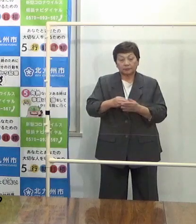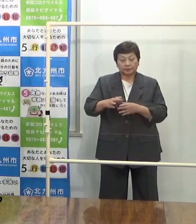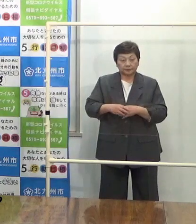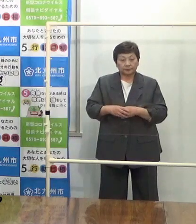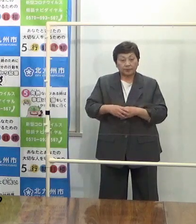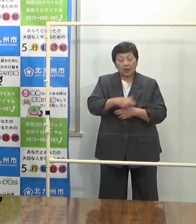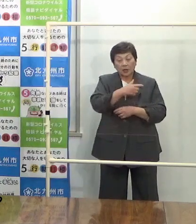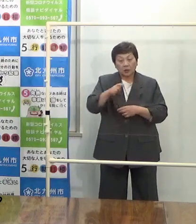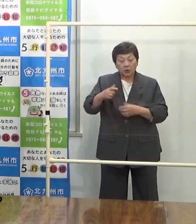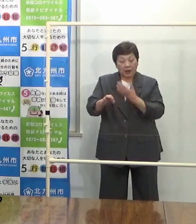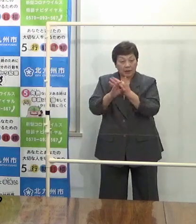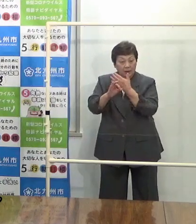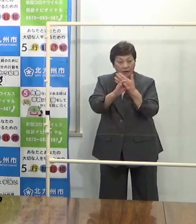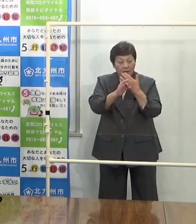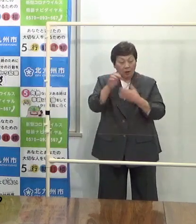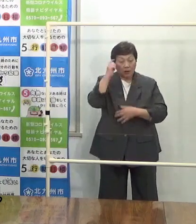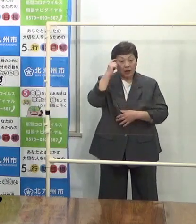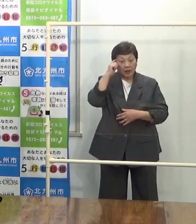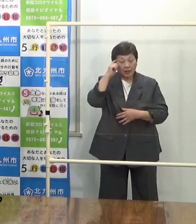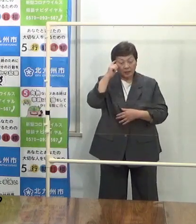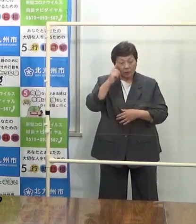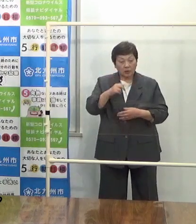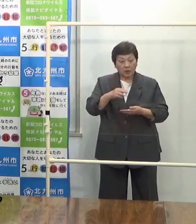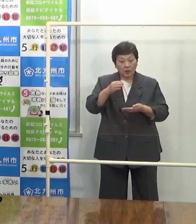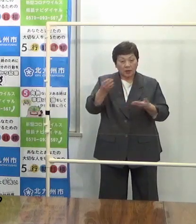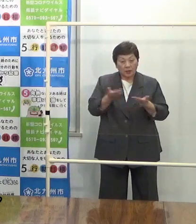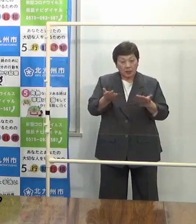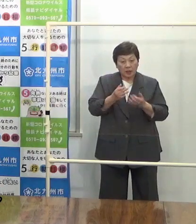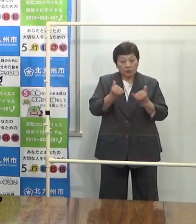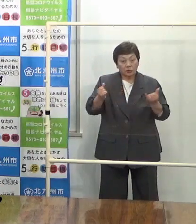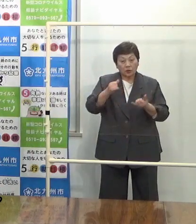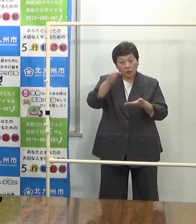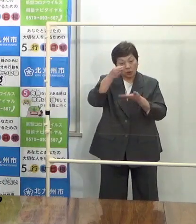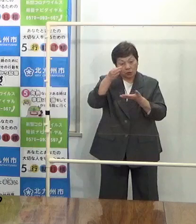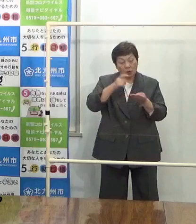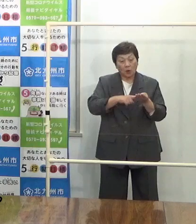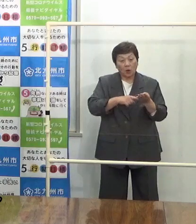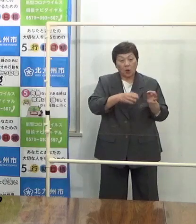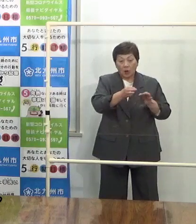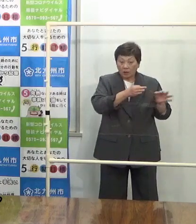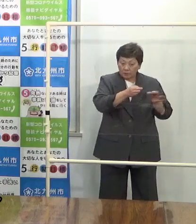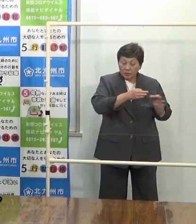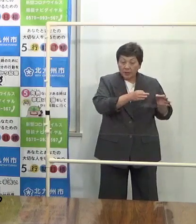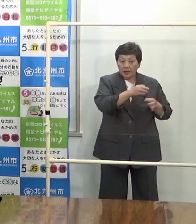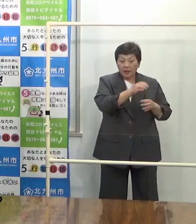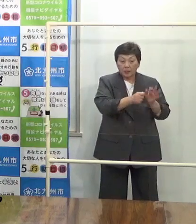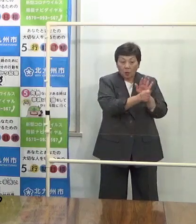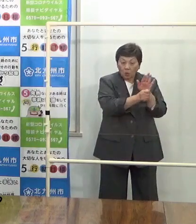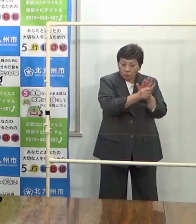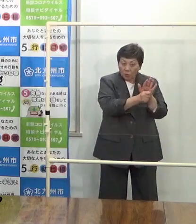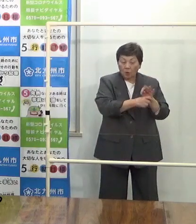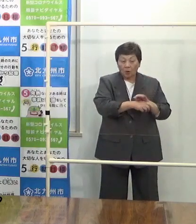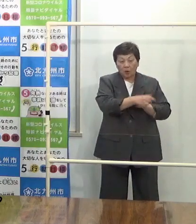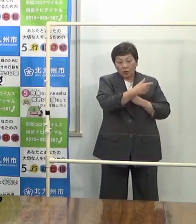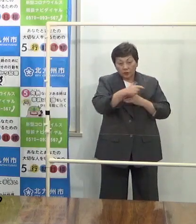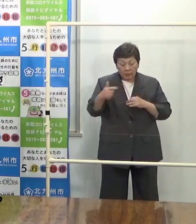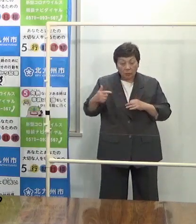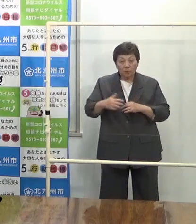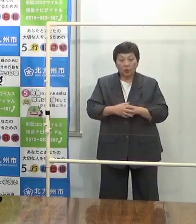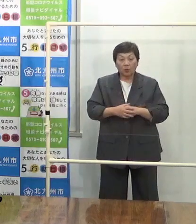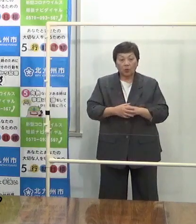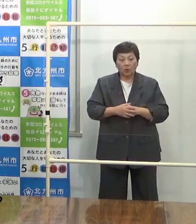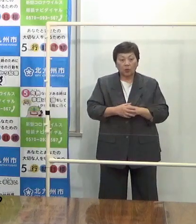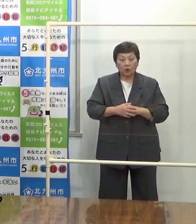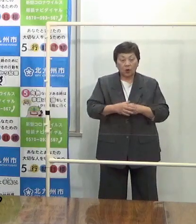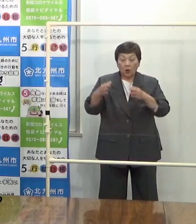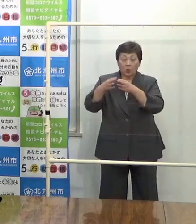し上げまして、勤労者の賃金、また店舗への補償ということについてはそ